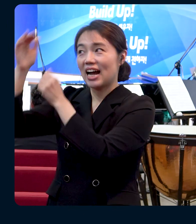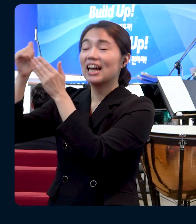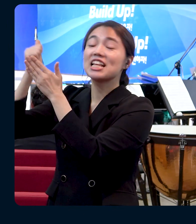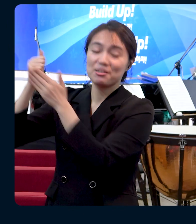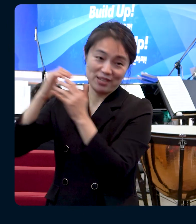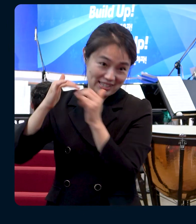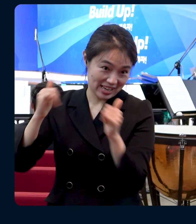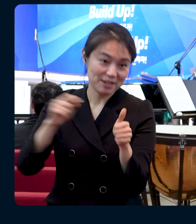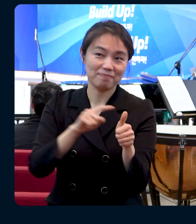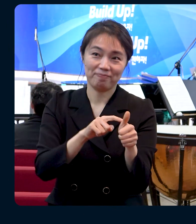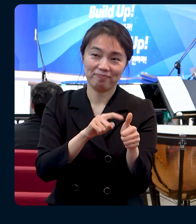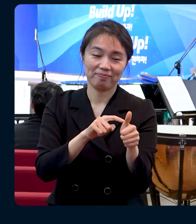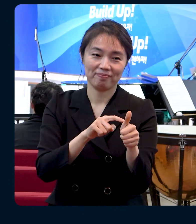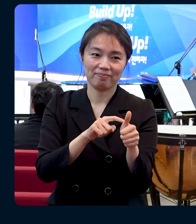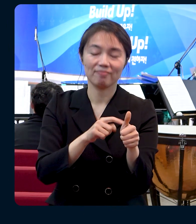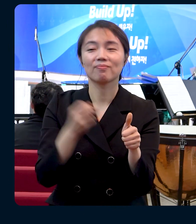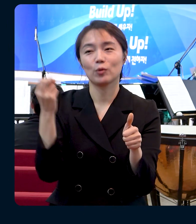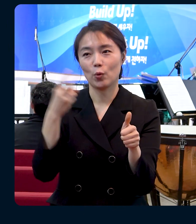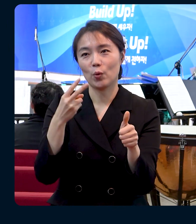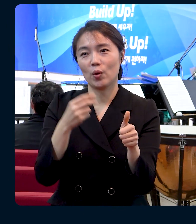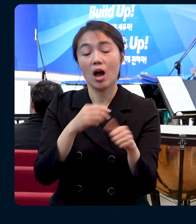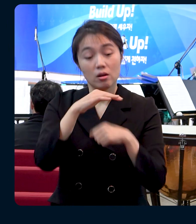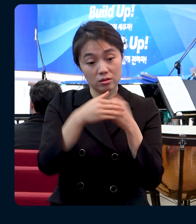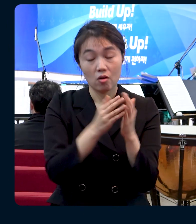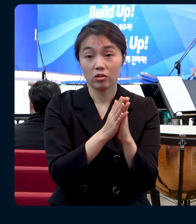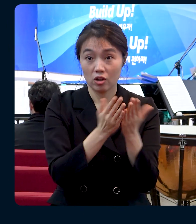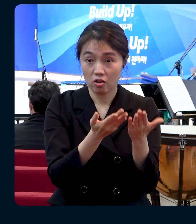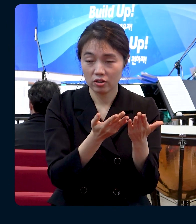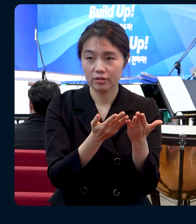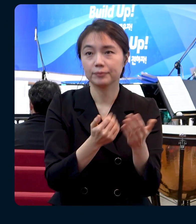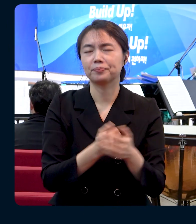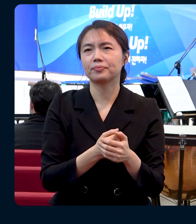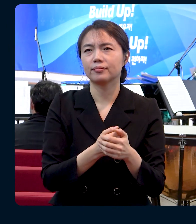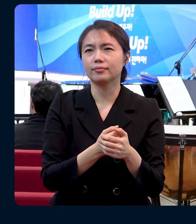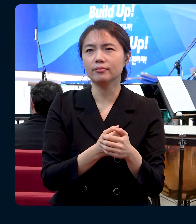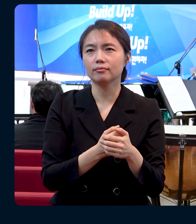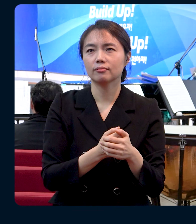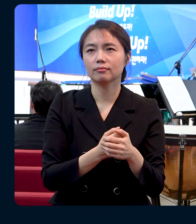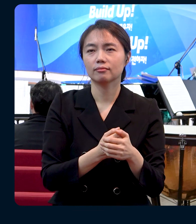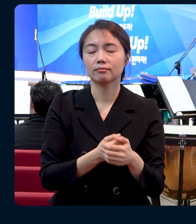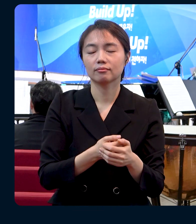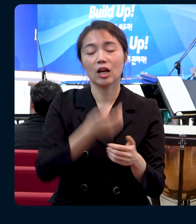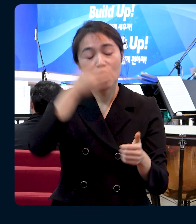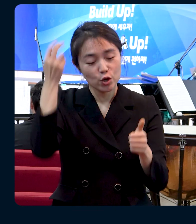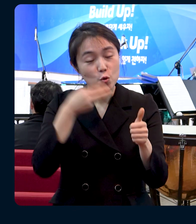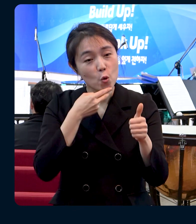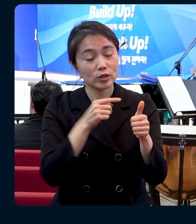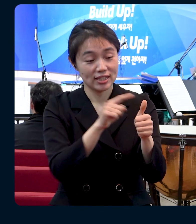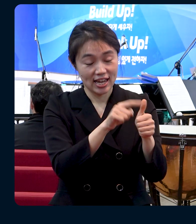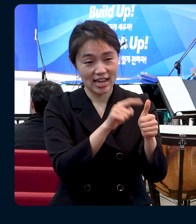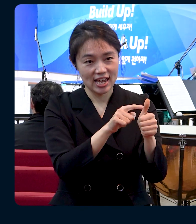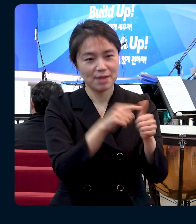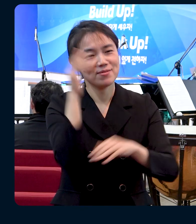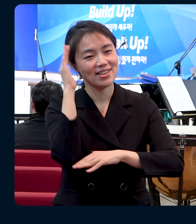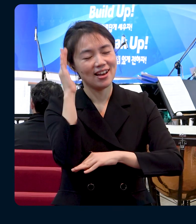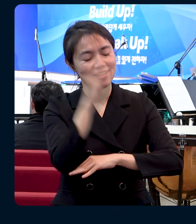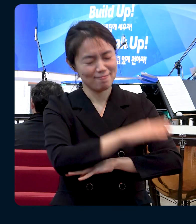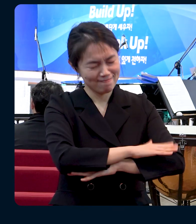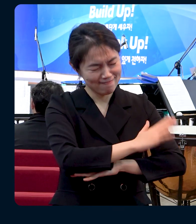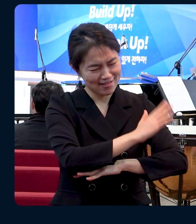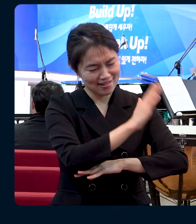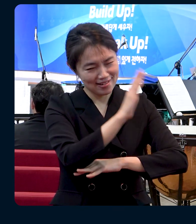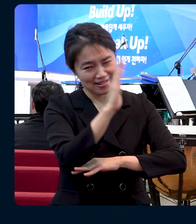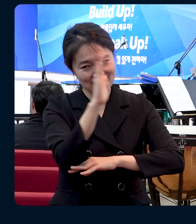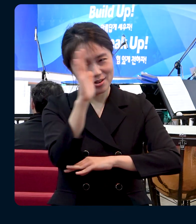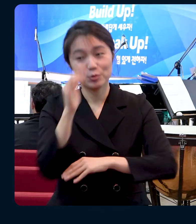요셉은 신실한 하나님의 사람이었습니다. 그리고 성경은 그 요셉의 이야기를